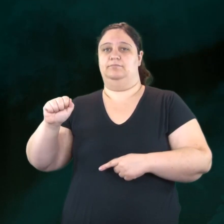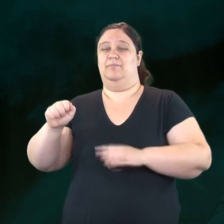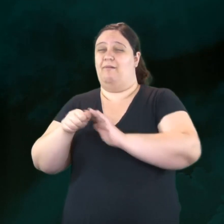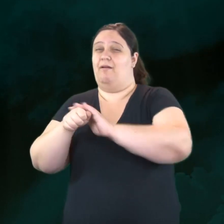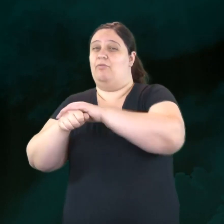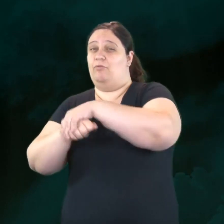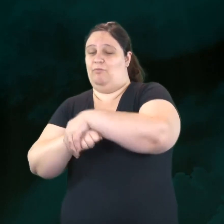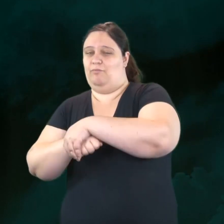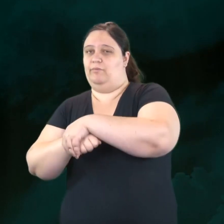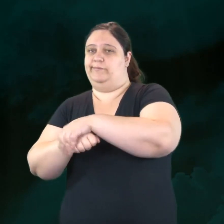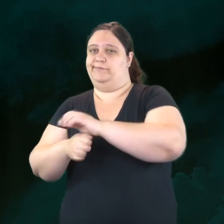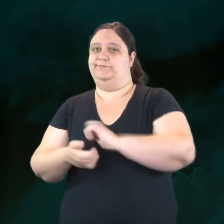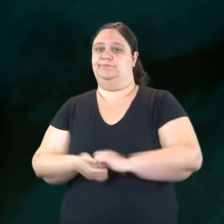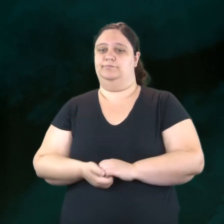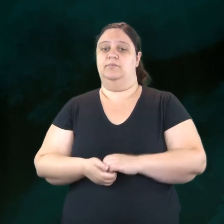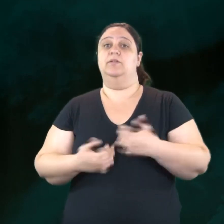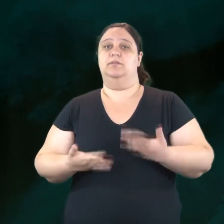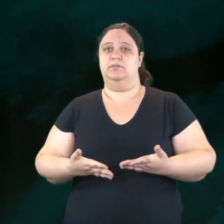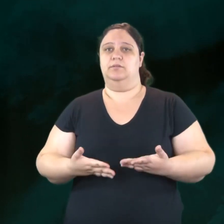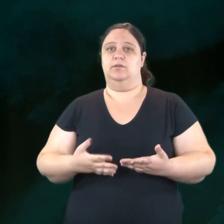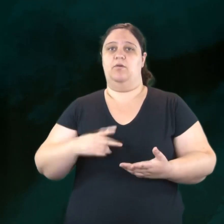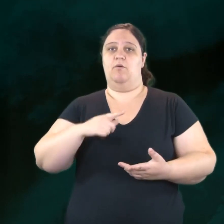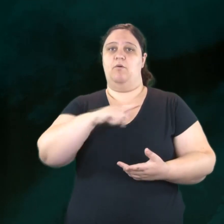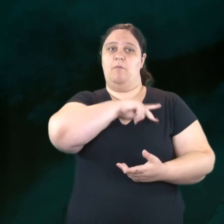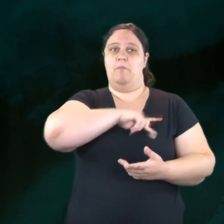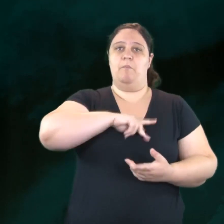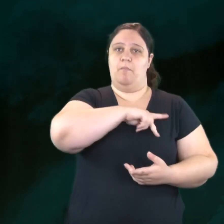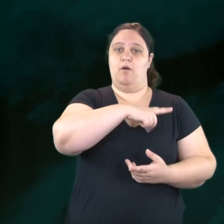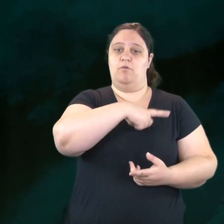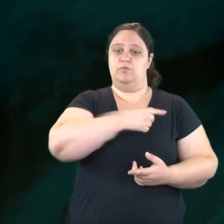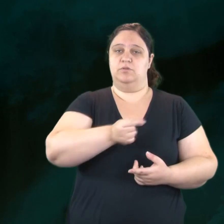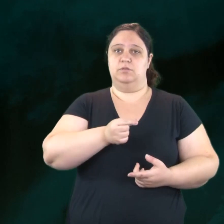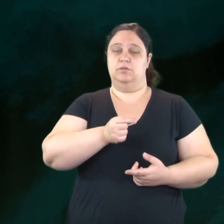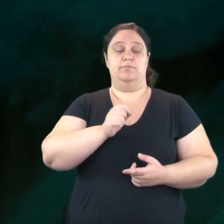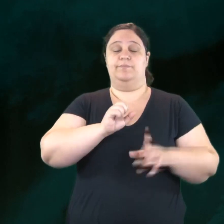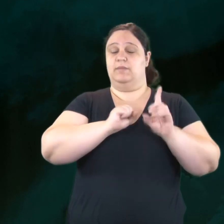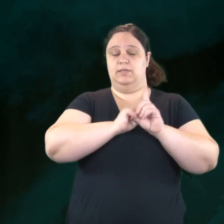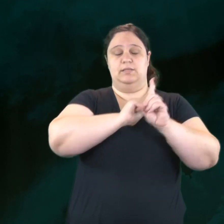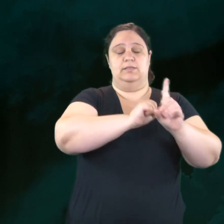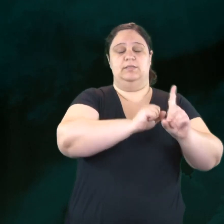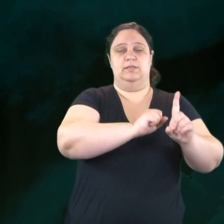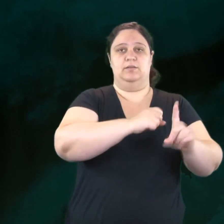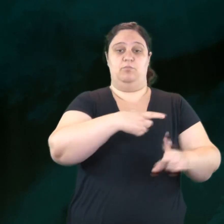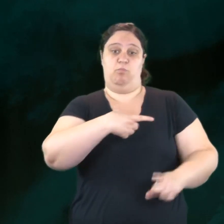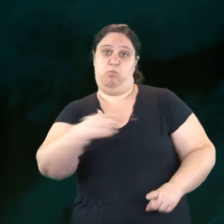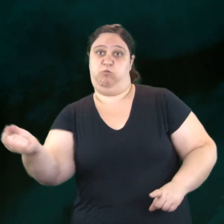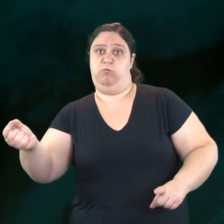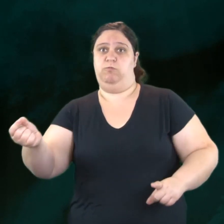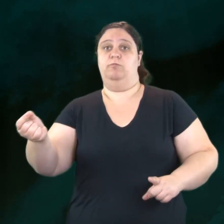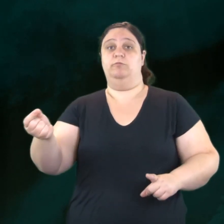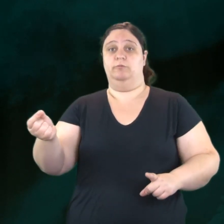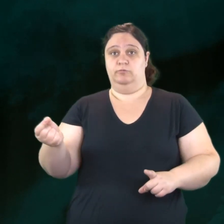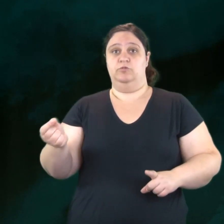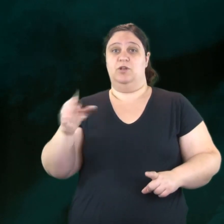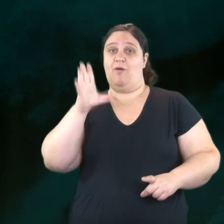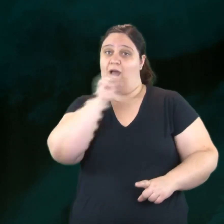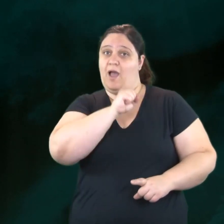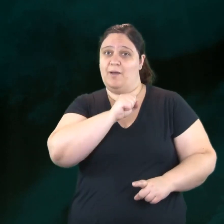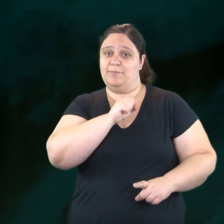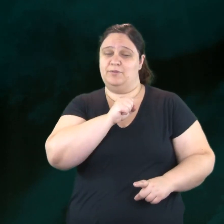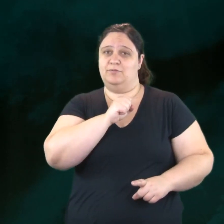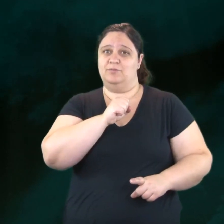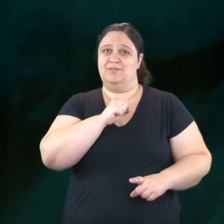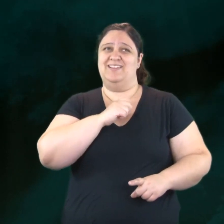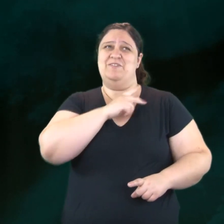eles saíram abruptamente, eles saíram tão de repente, que aquilo, né, eu vou repetir, aquilo doeu